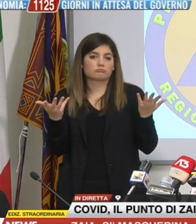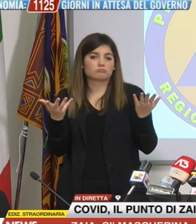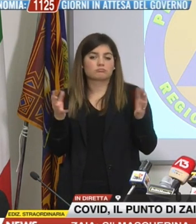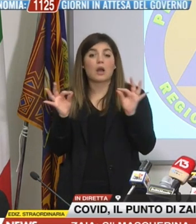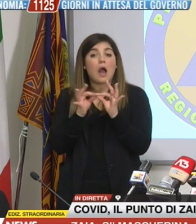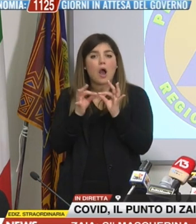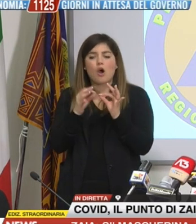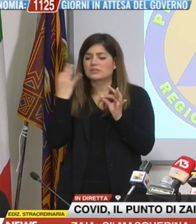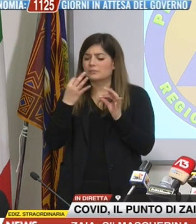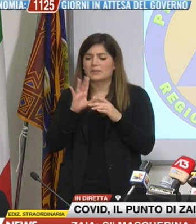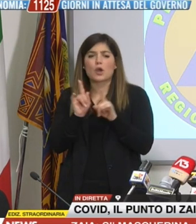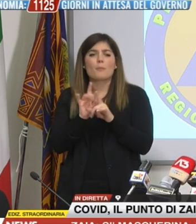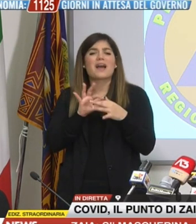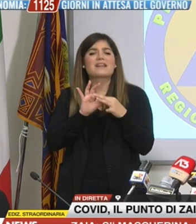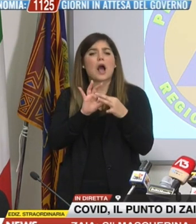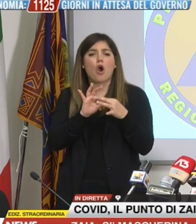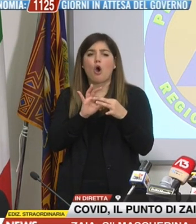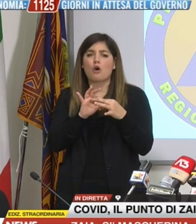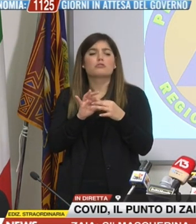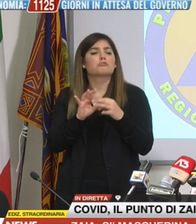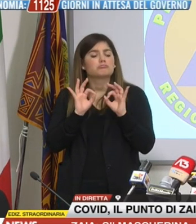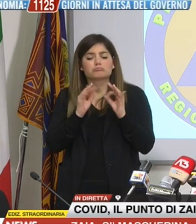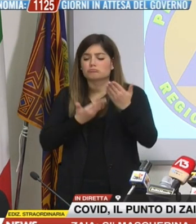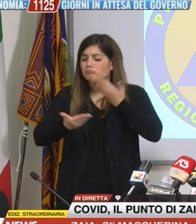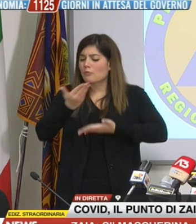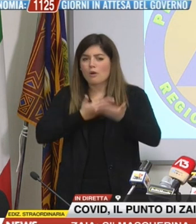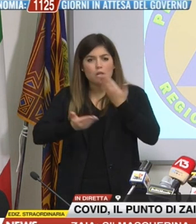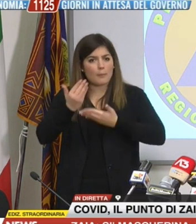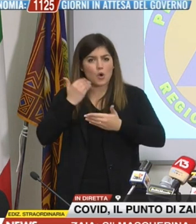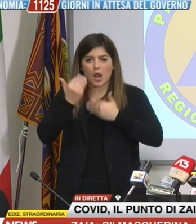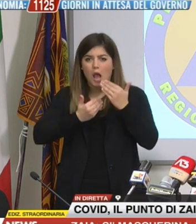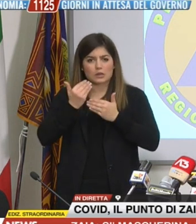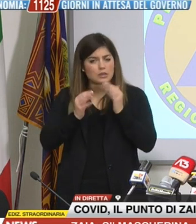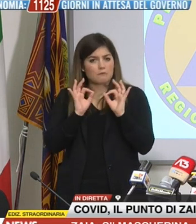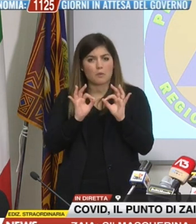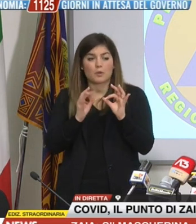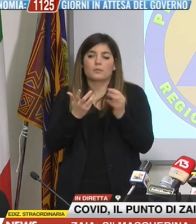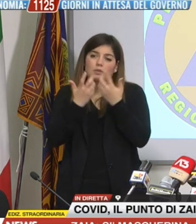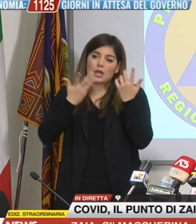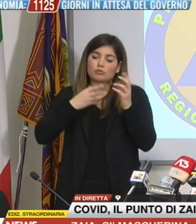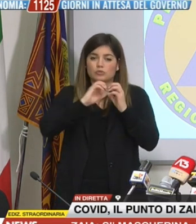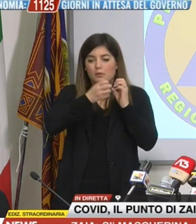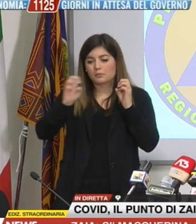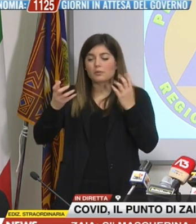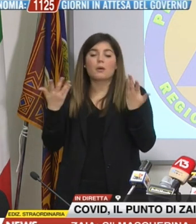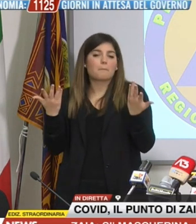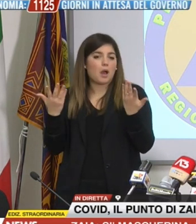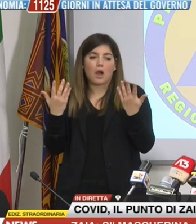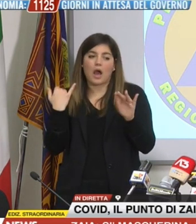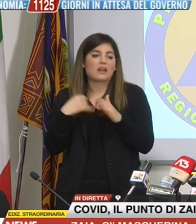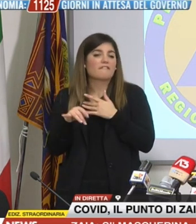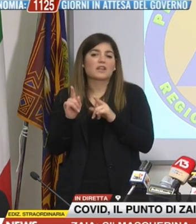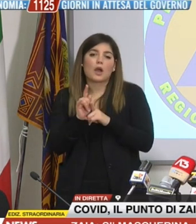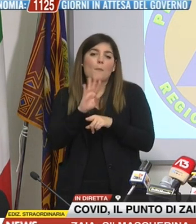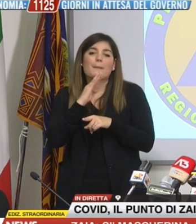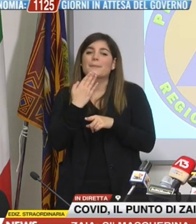rapporto molto leale, reciproco, collaborativo, con quelle che possono essere delle differenziazioni, ma però io credo che alla fine è un beneficio